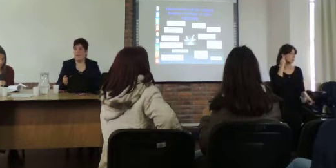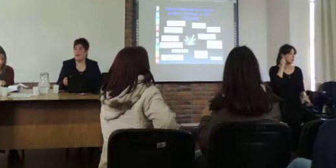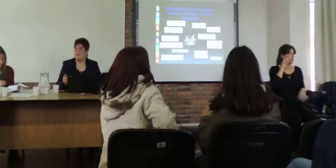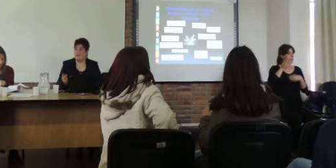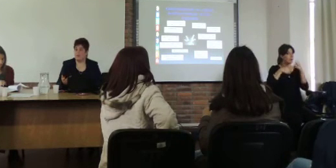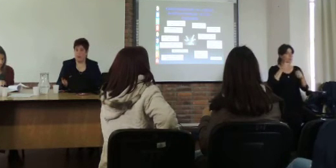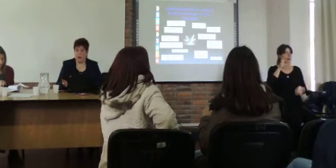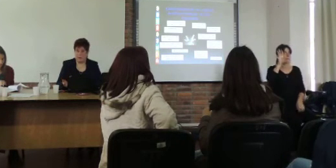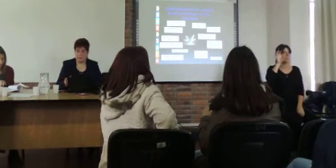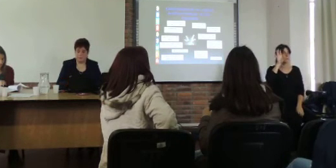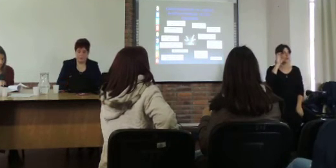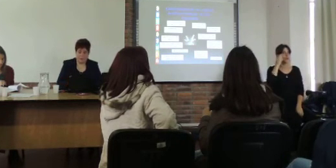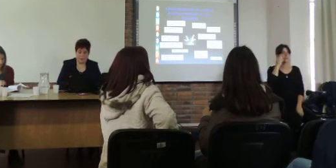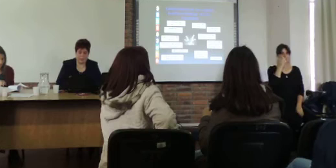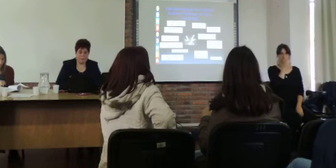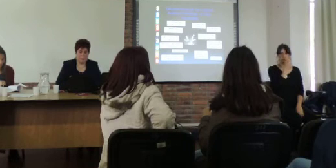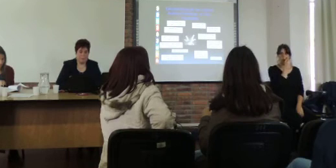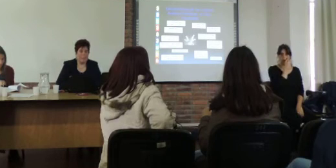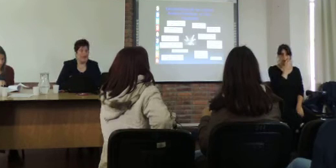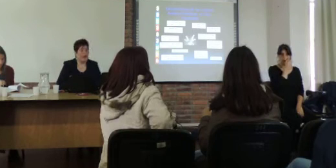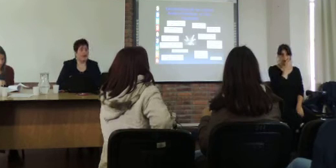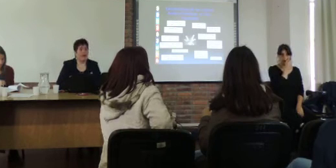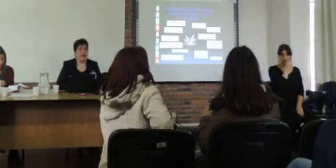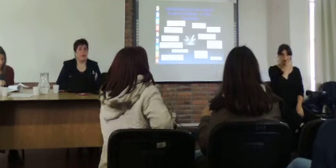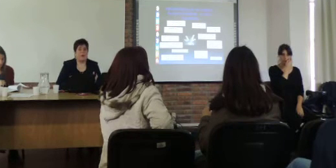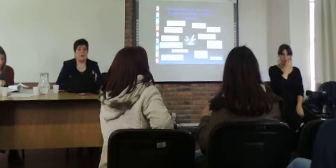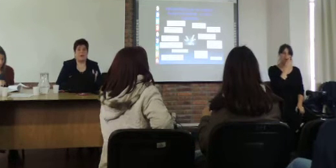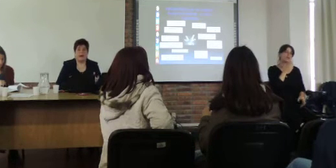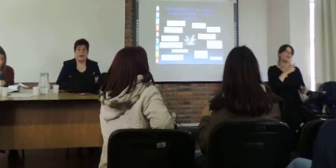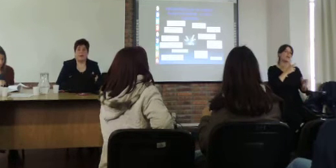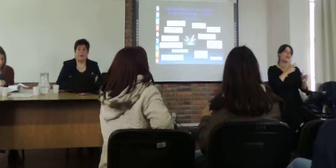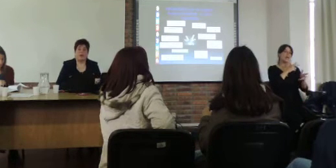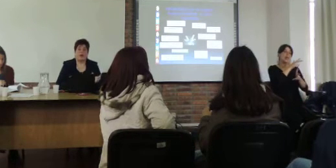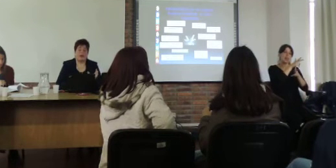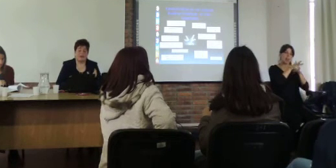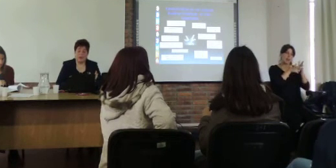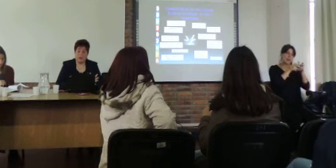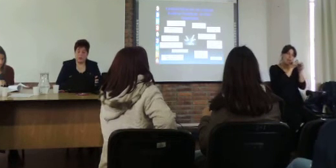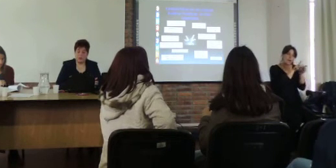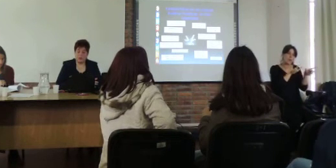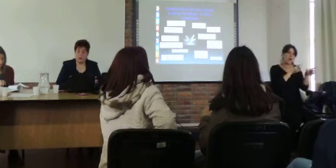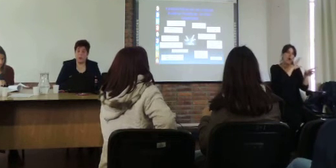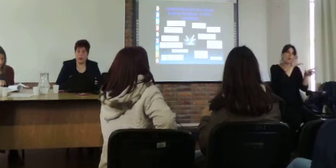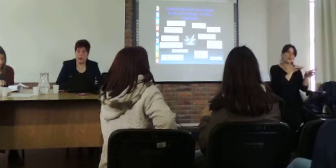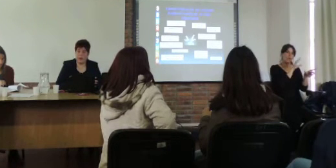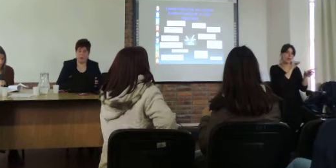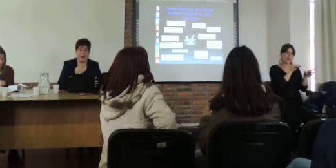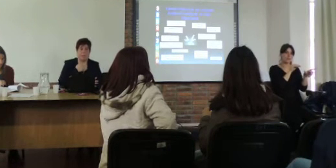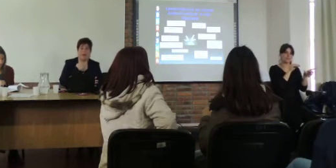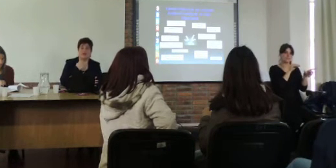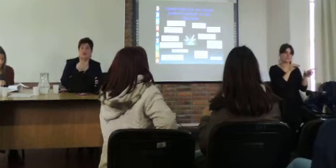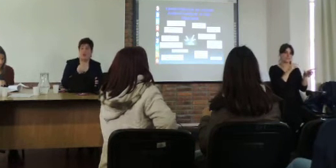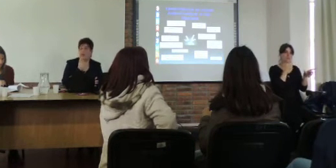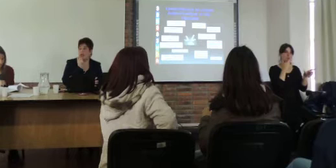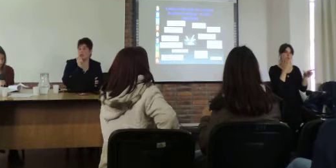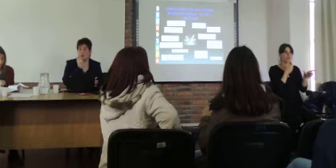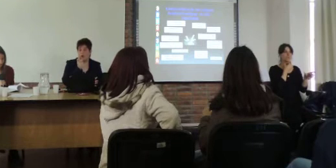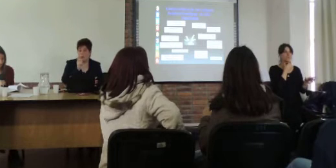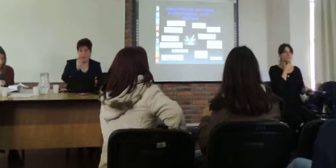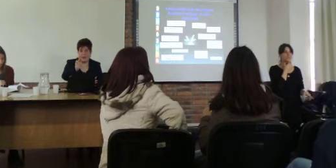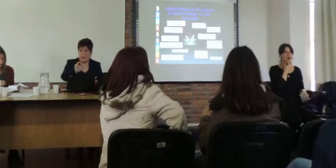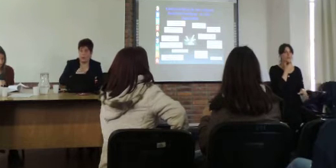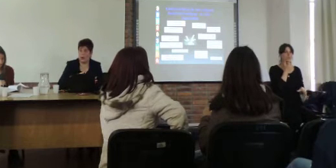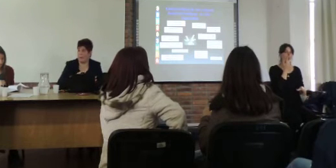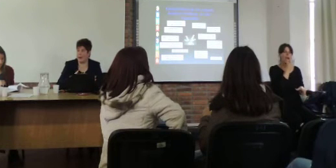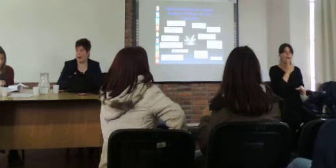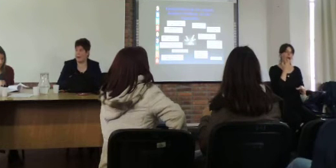otra la memoria visual, ¿sí? Las lenguas orales tienen una articulación única, o sea, el aparato fonador es uno